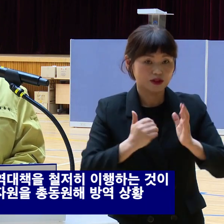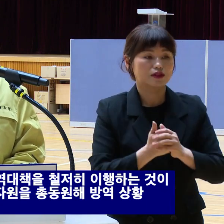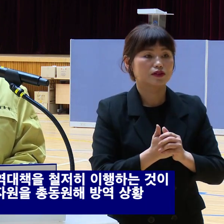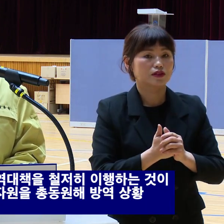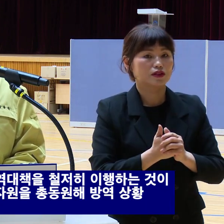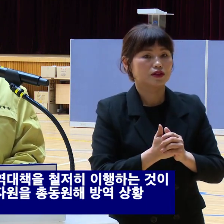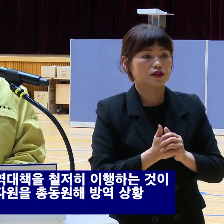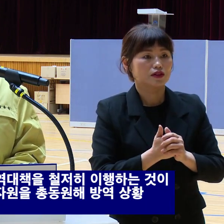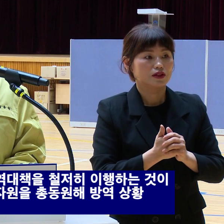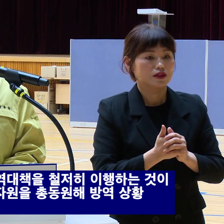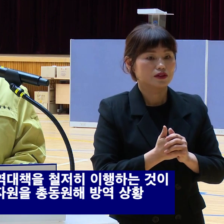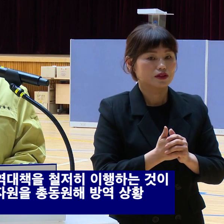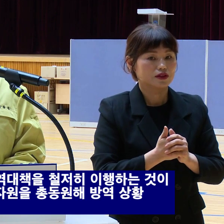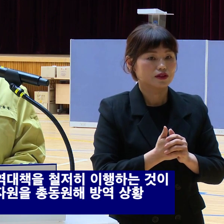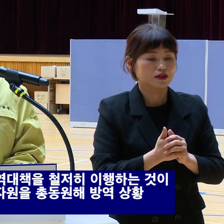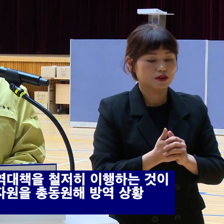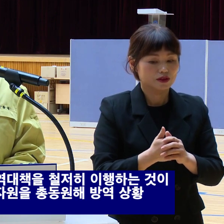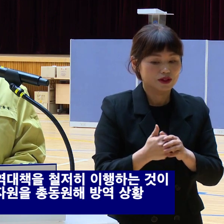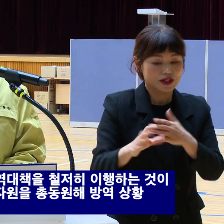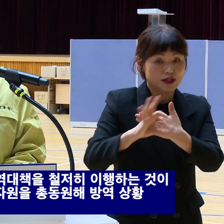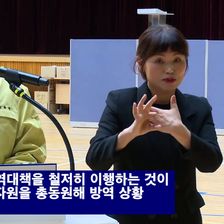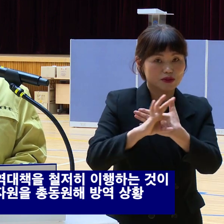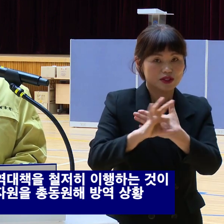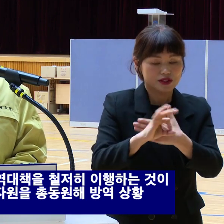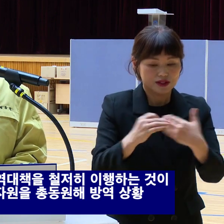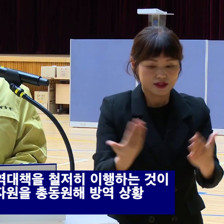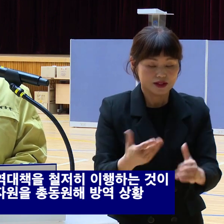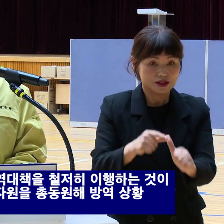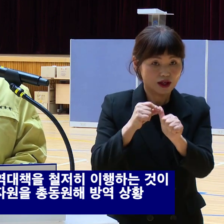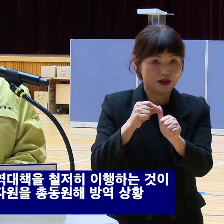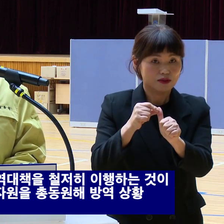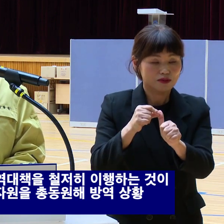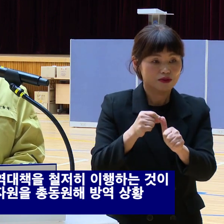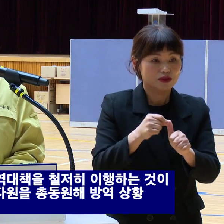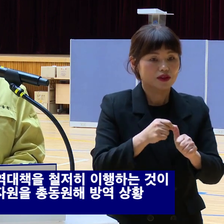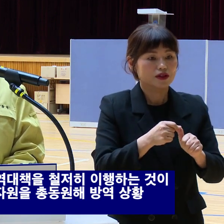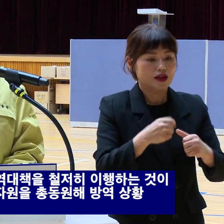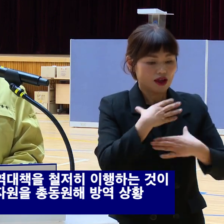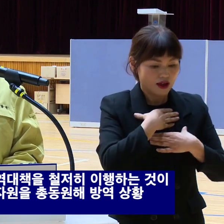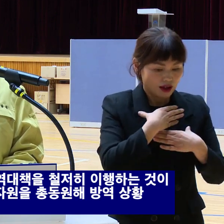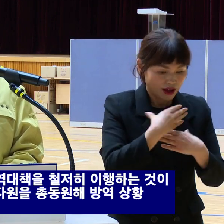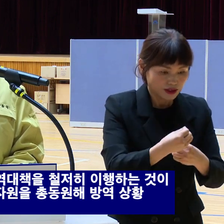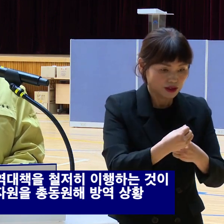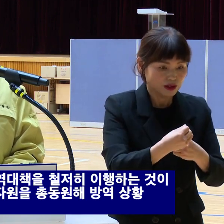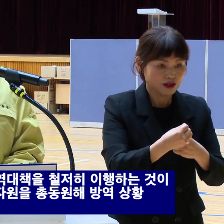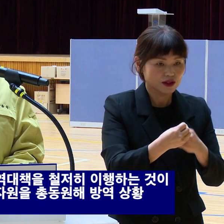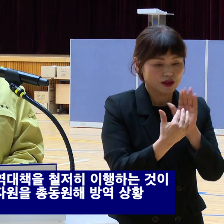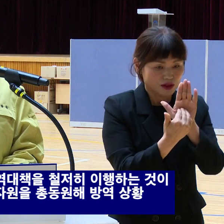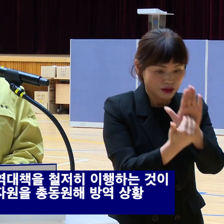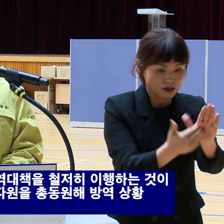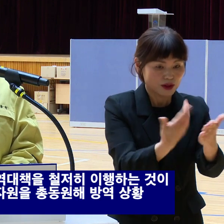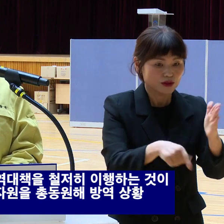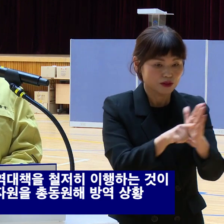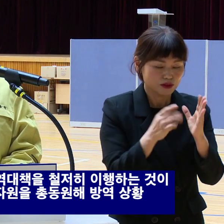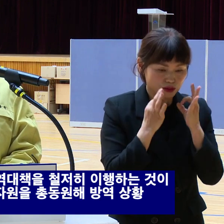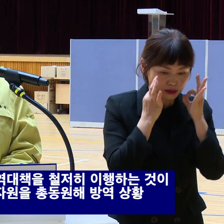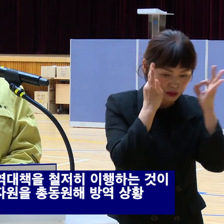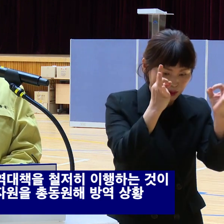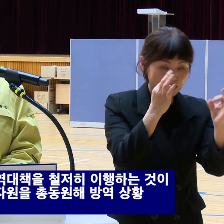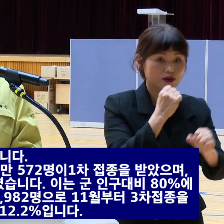양평군은 가용자원을 총동원해 방역 상황 안정화에 총력을 기울일